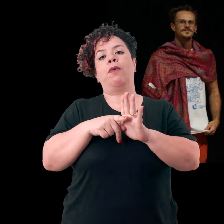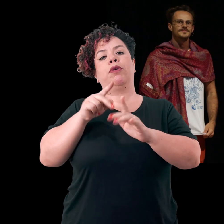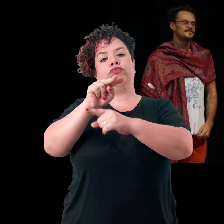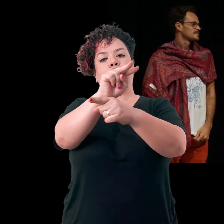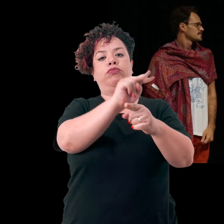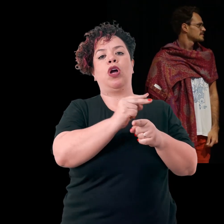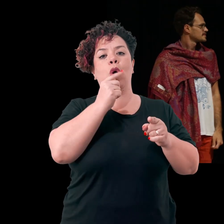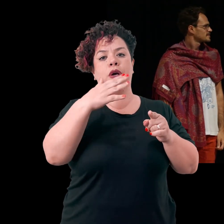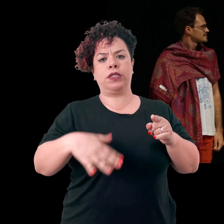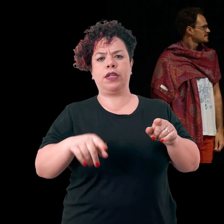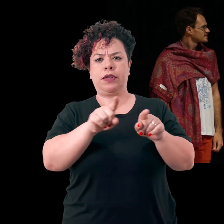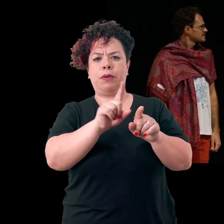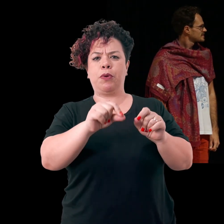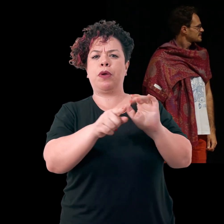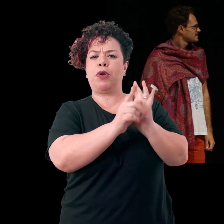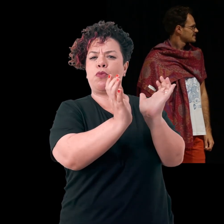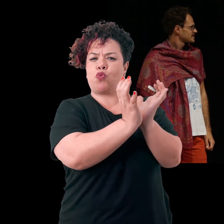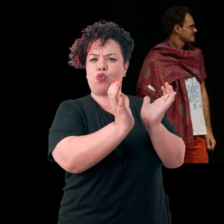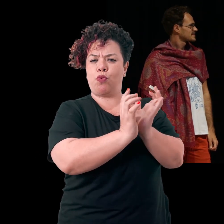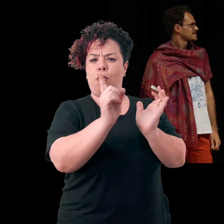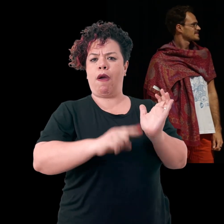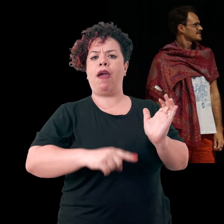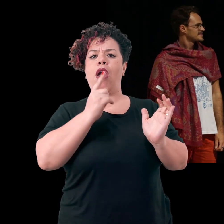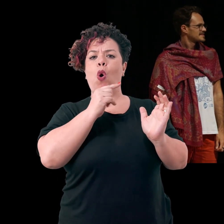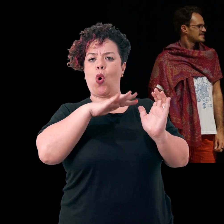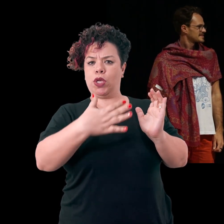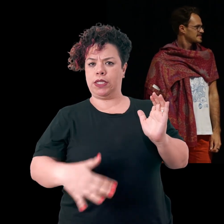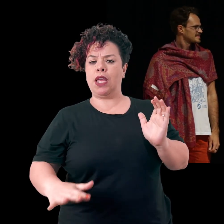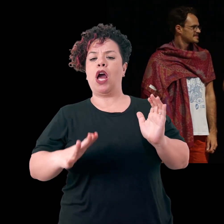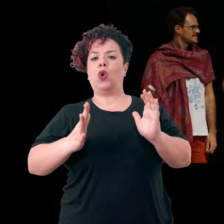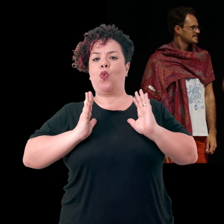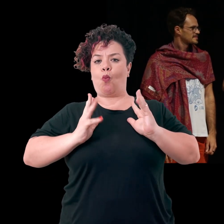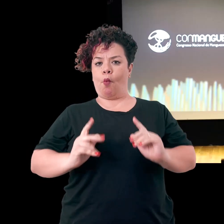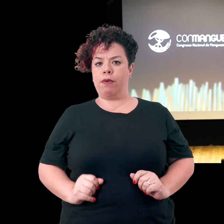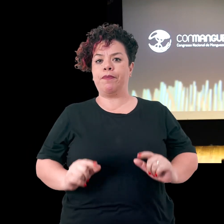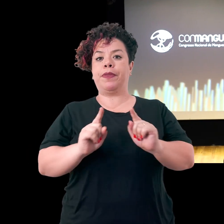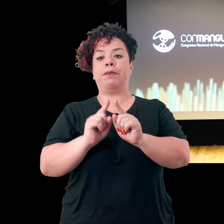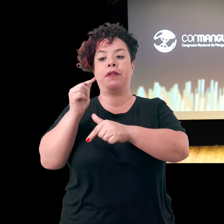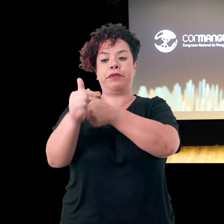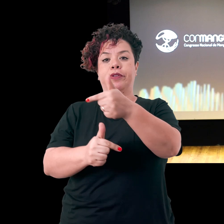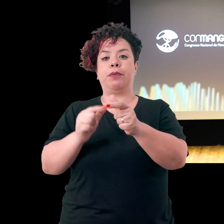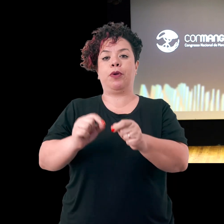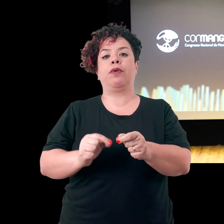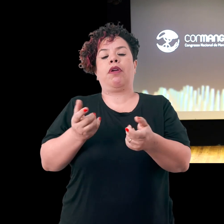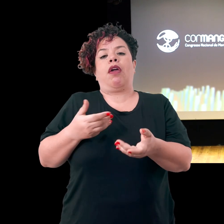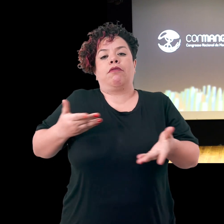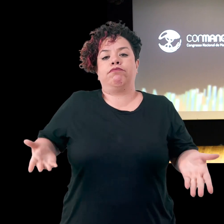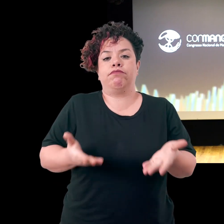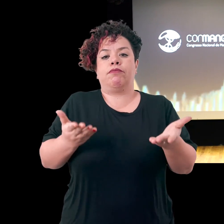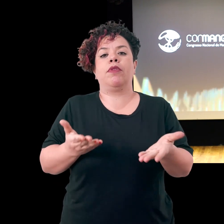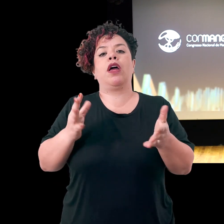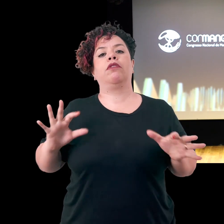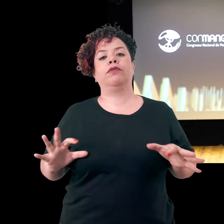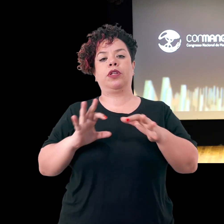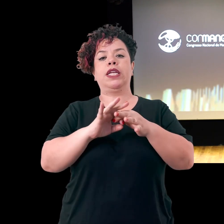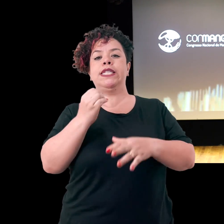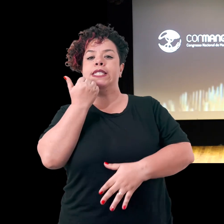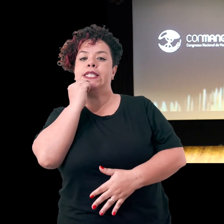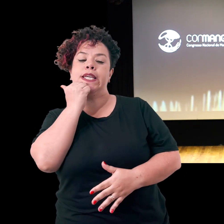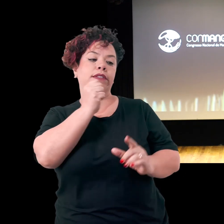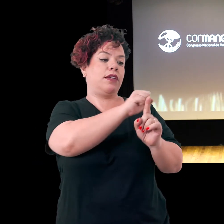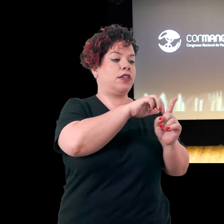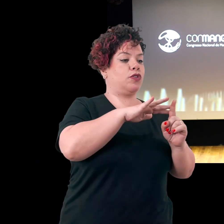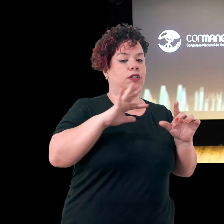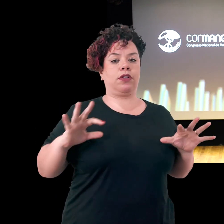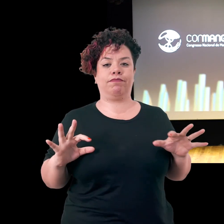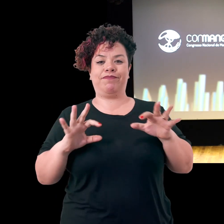na Rede Oceano Limpo? Rede Oceano Limpo. E, na sua atuação, busca exercitar e promover a integração entre ciência e